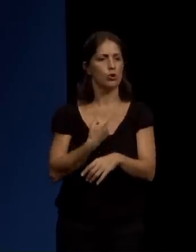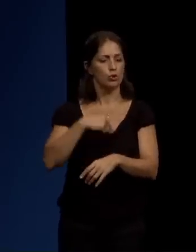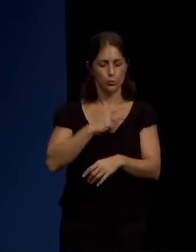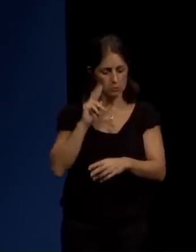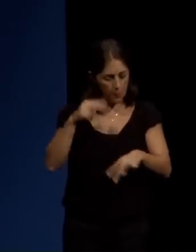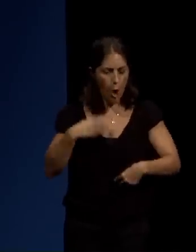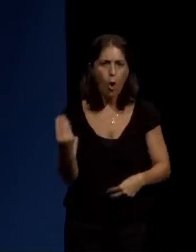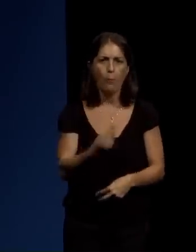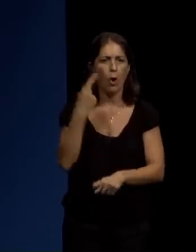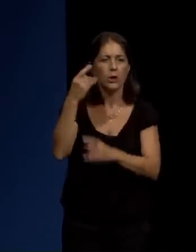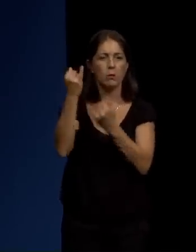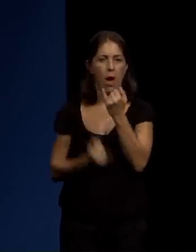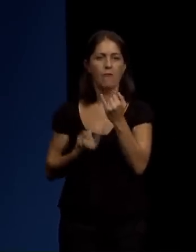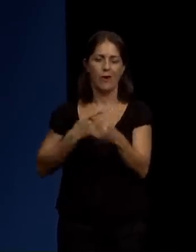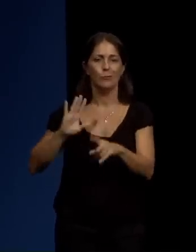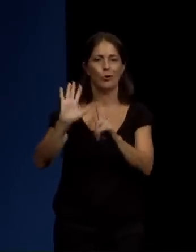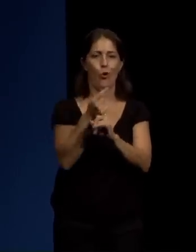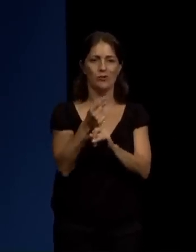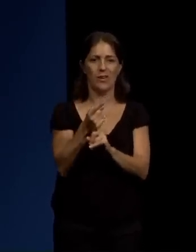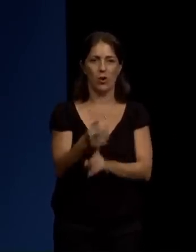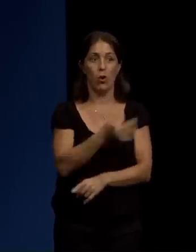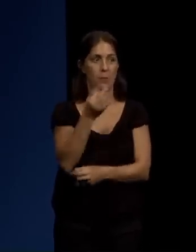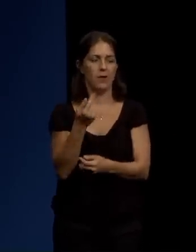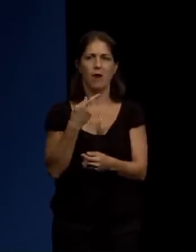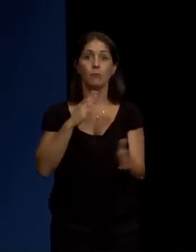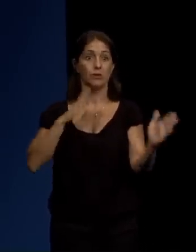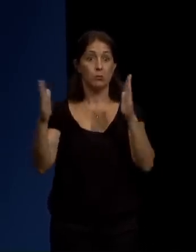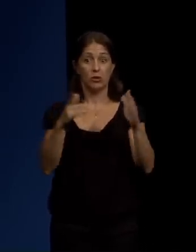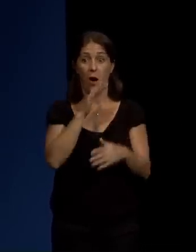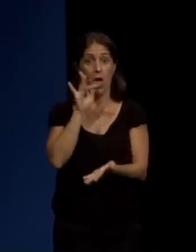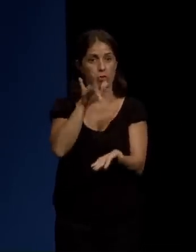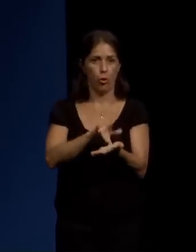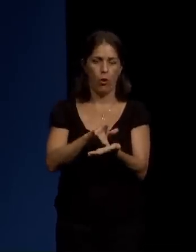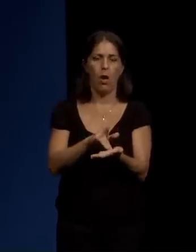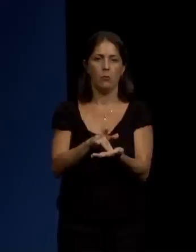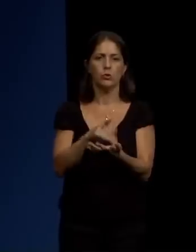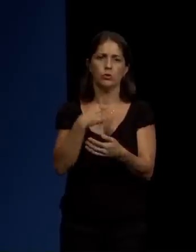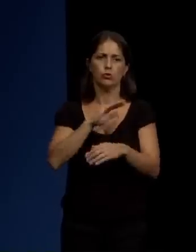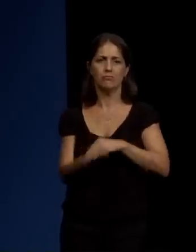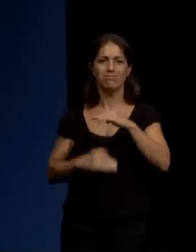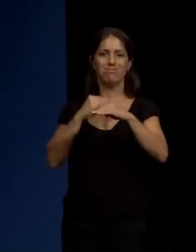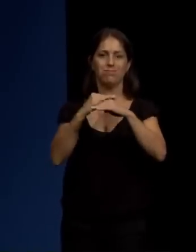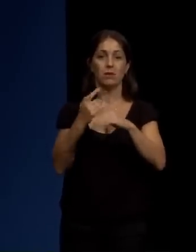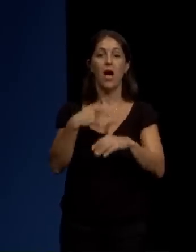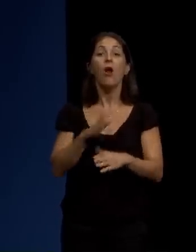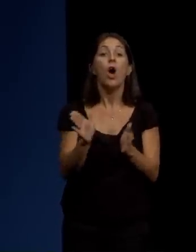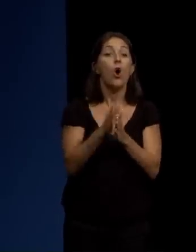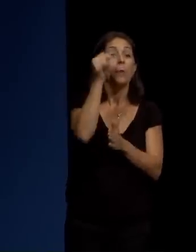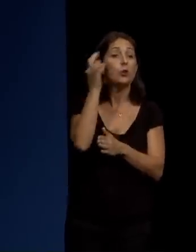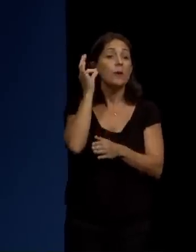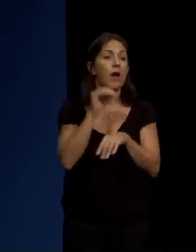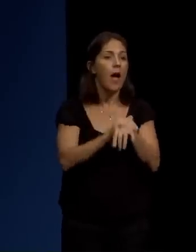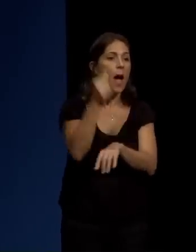mesmas para facer o cambio posible, de estar á altura os tempos que nos tocou vivir. Esta vez, compañeiros e compañeiras, amigos e